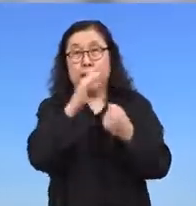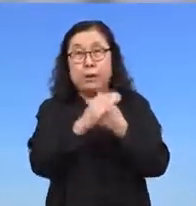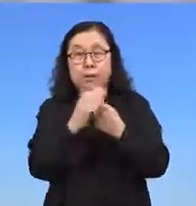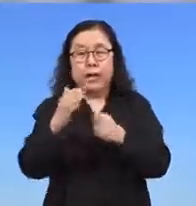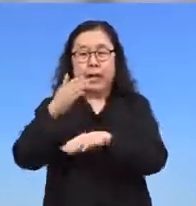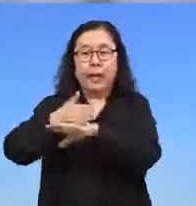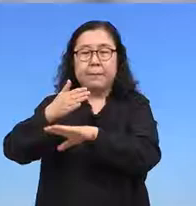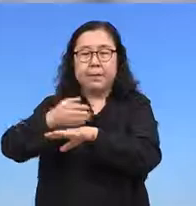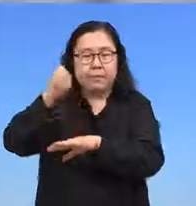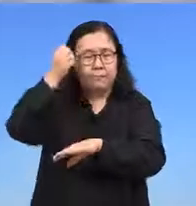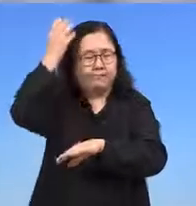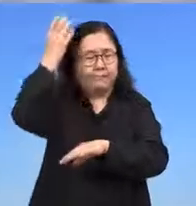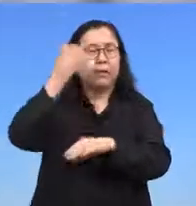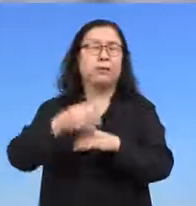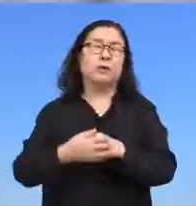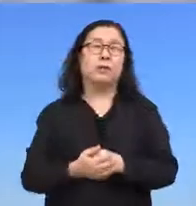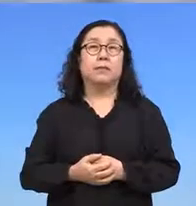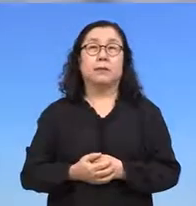아닙니까?